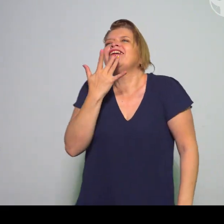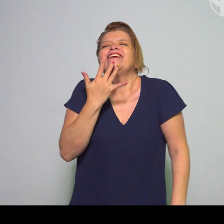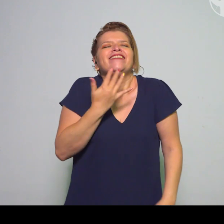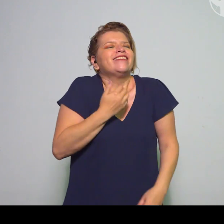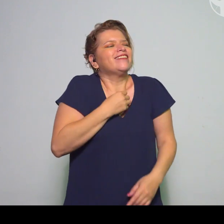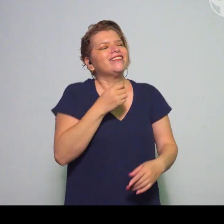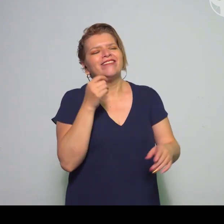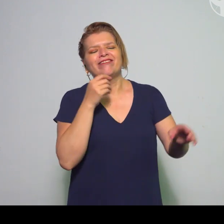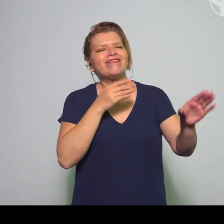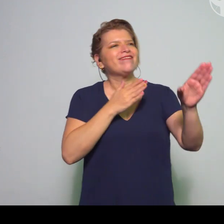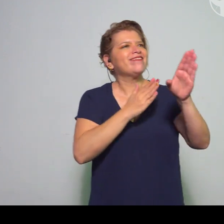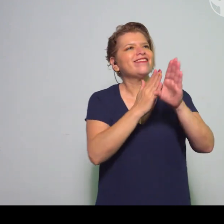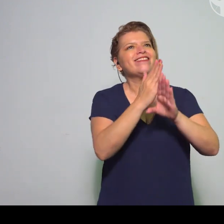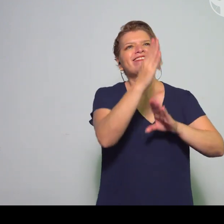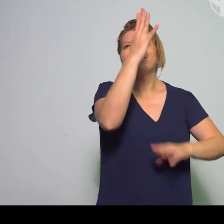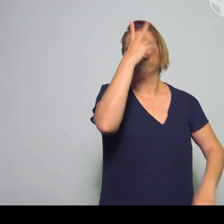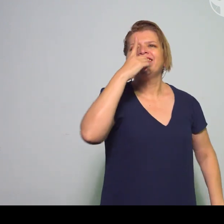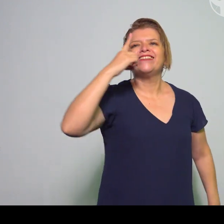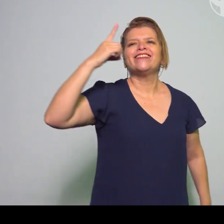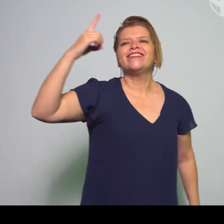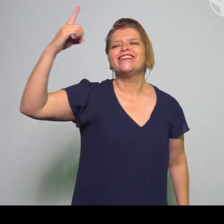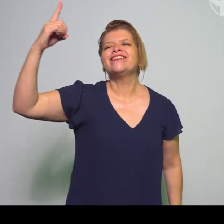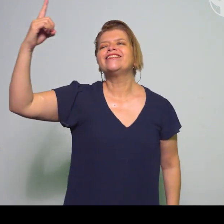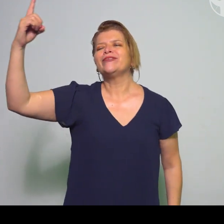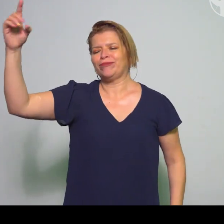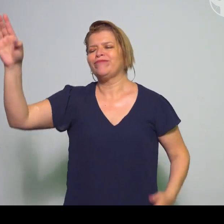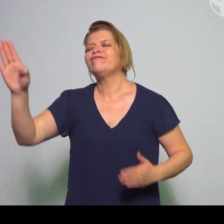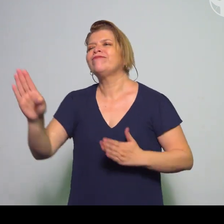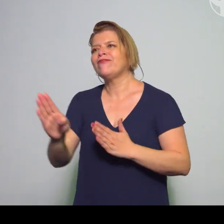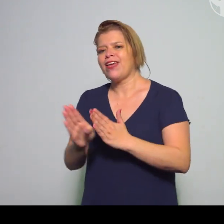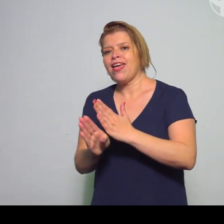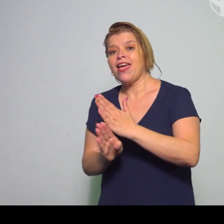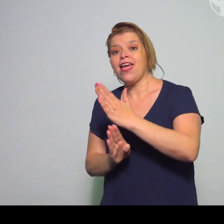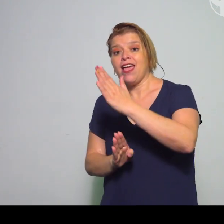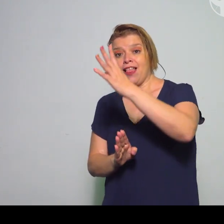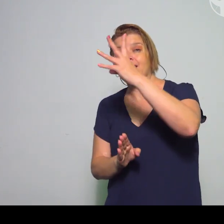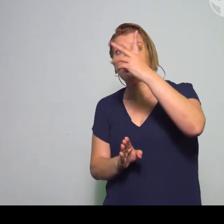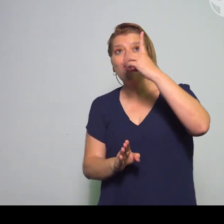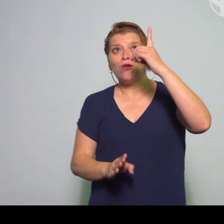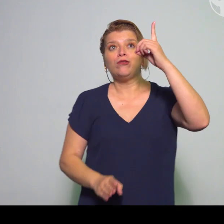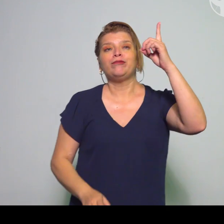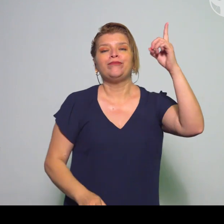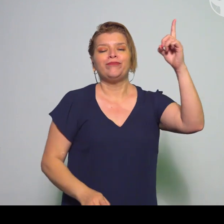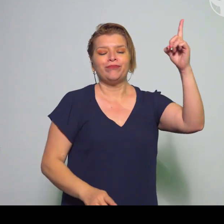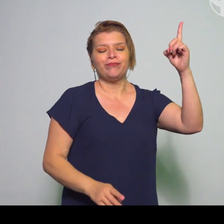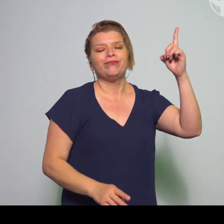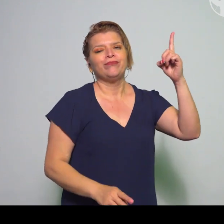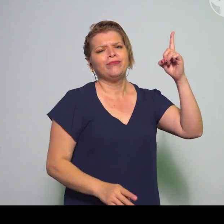das. Tú eres fiel Dios,